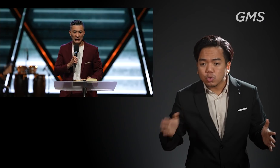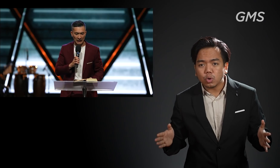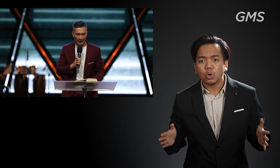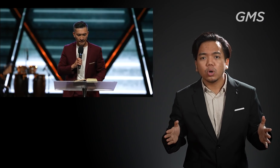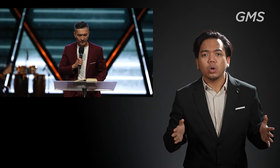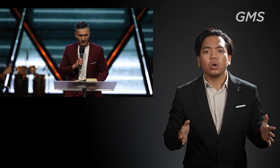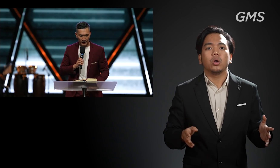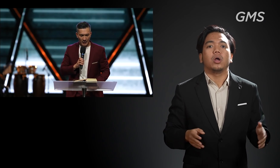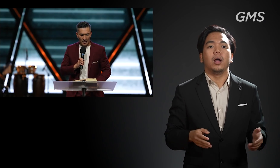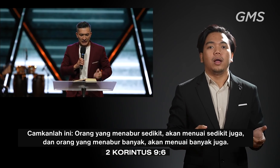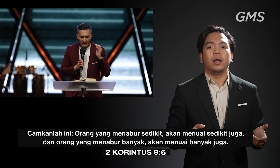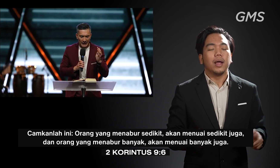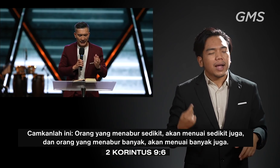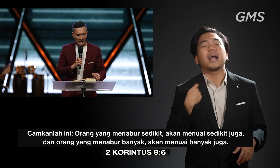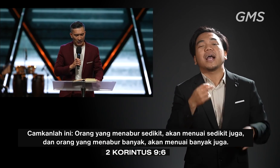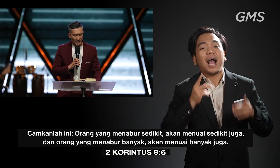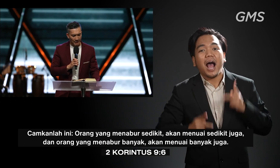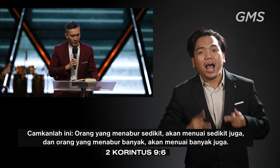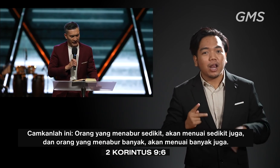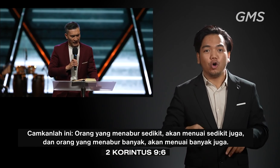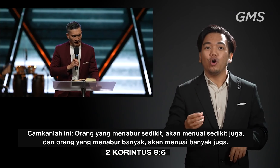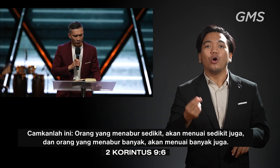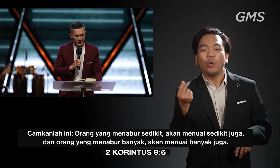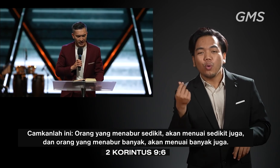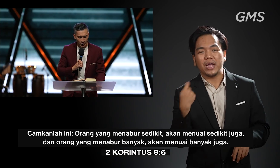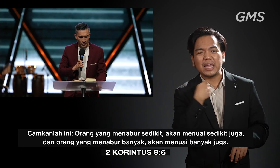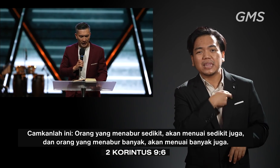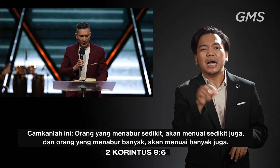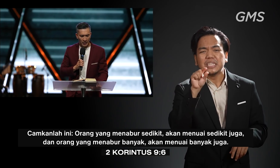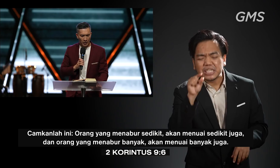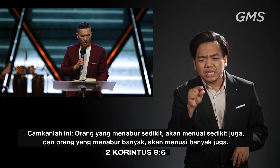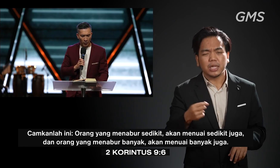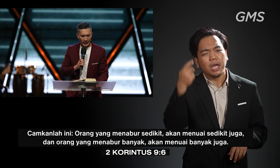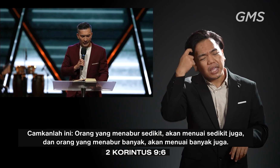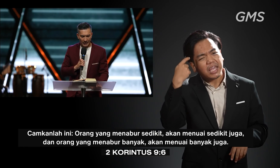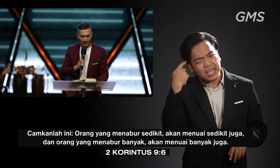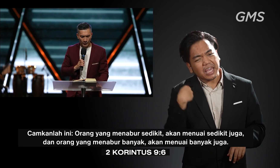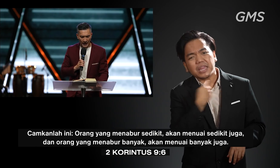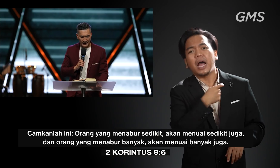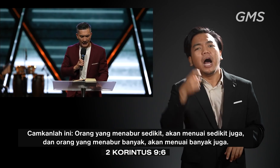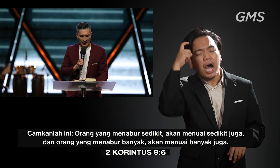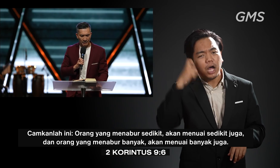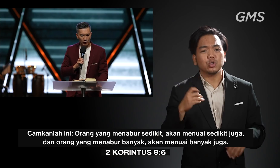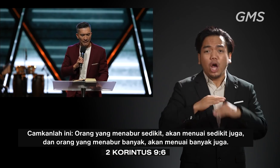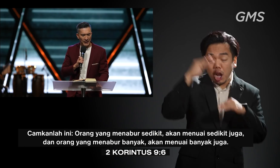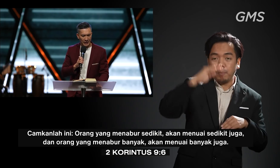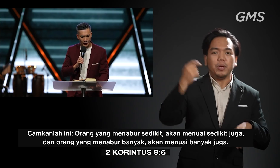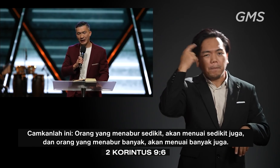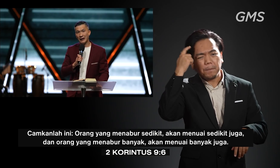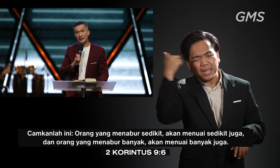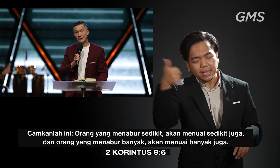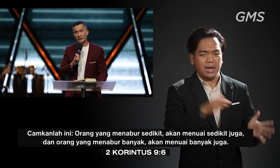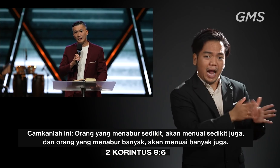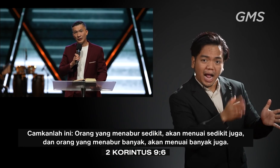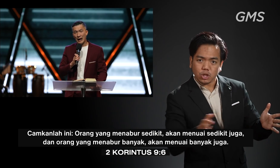dan tertata. Camkanlah ini, orang yang menabur sedikit akan menuai sedikit juga. Orang yang menabur banyak akan menuai banyak